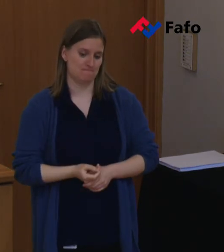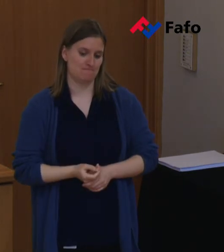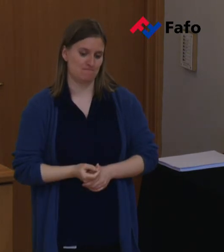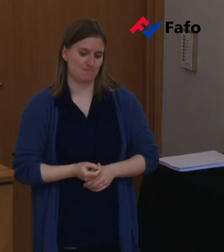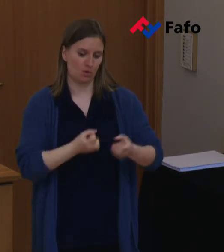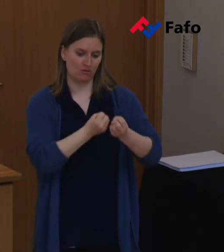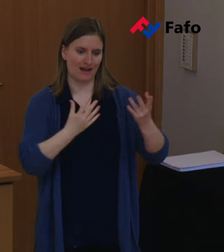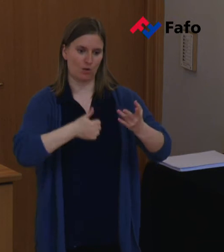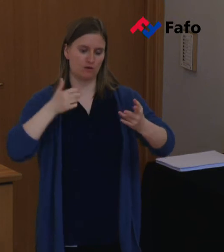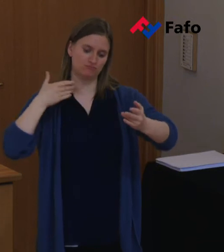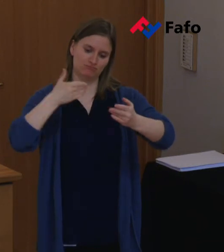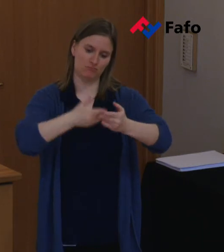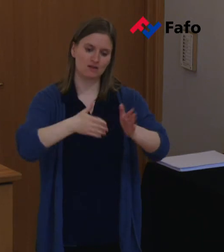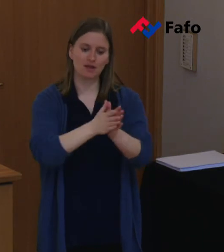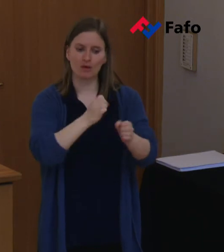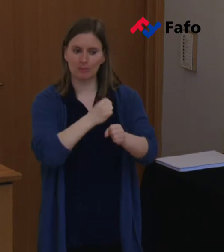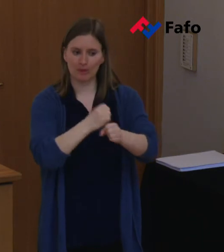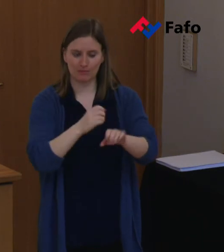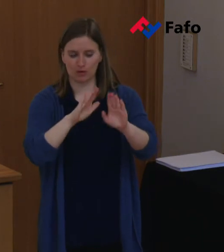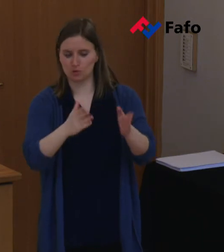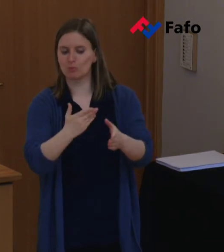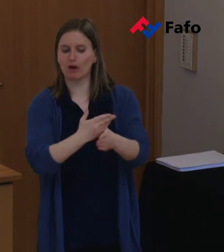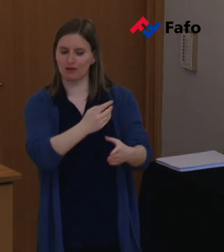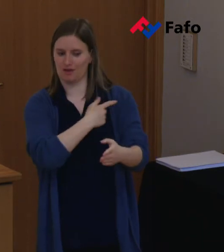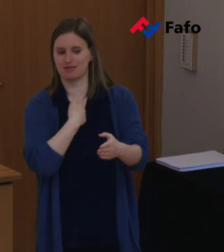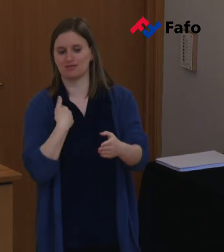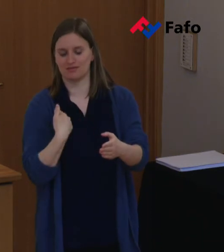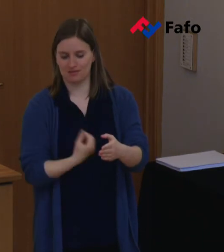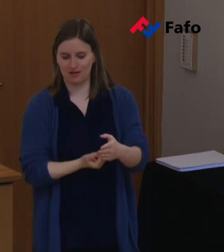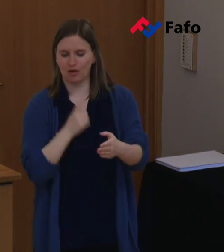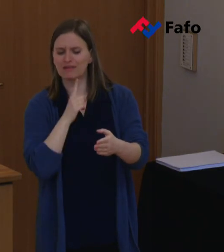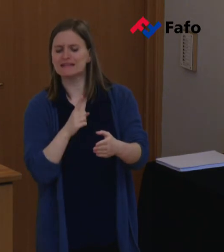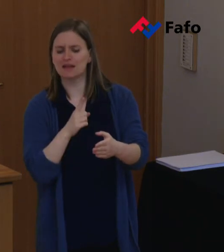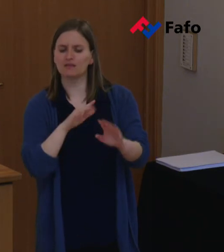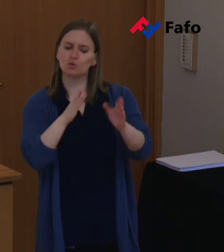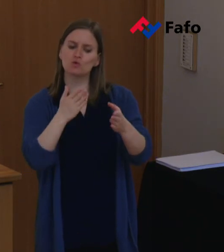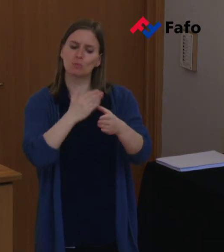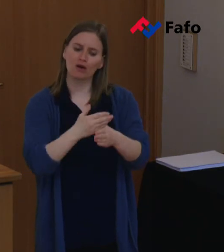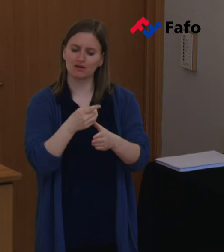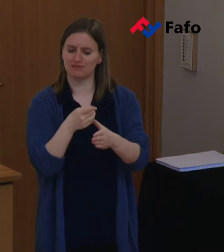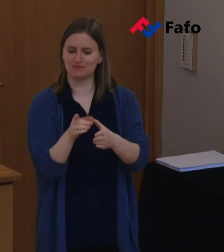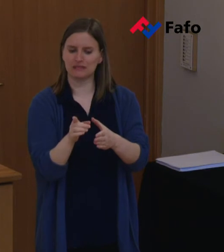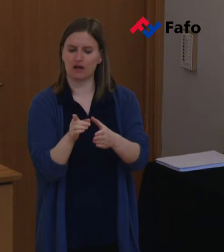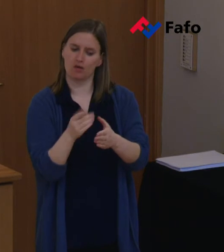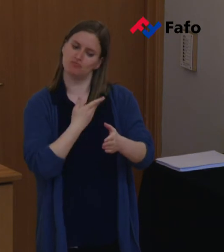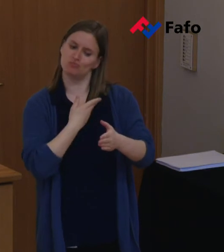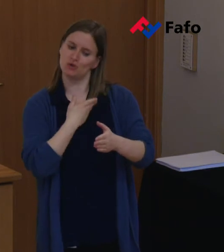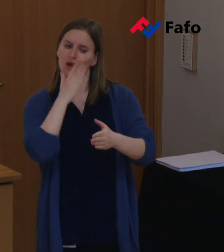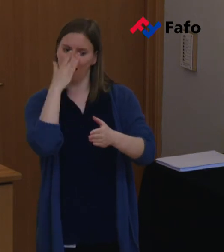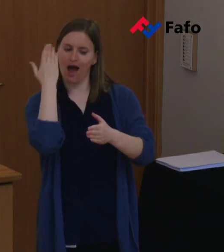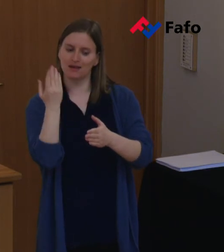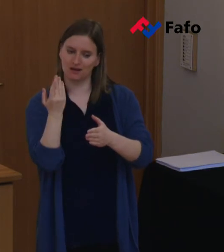år hatt et samarbeid med Husbanken, og jeg vil jo si også at Husbanken da har en stor del av æren for